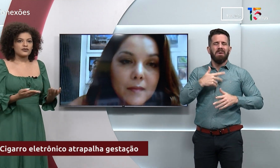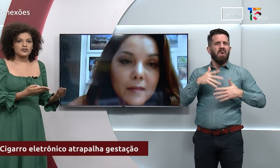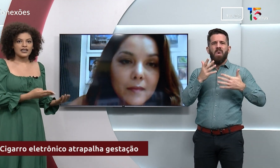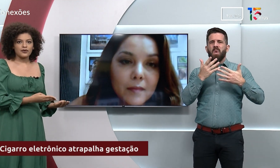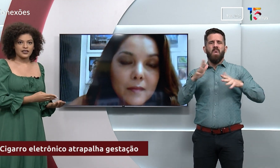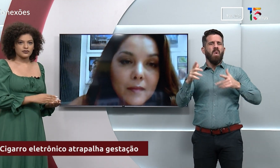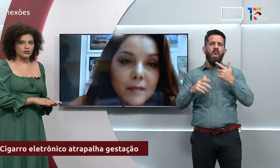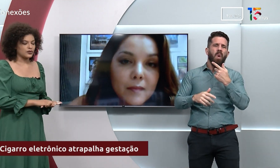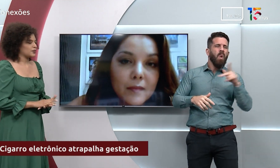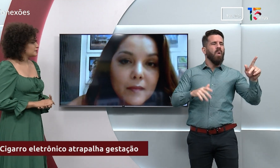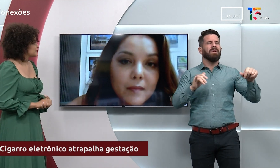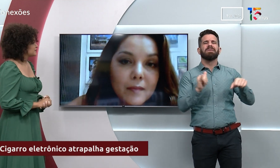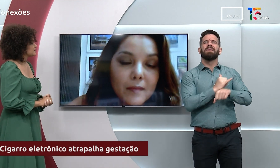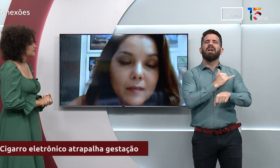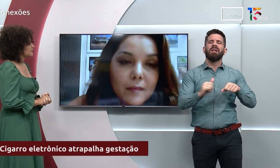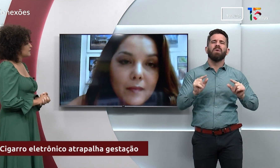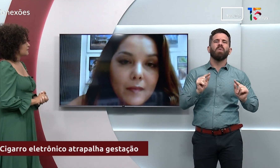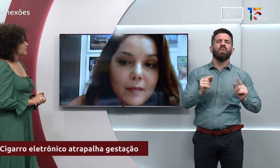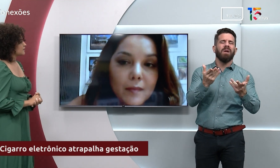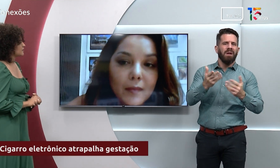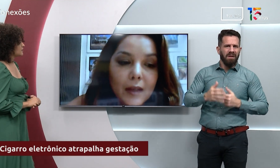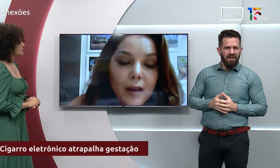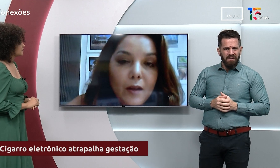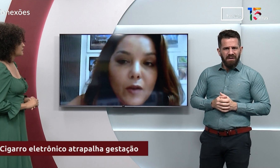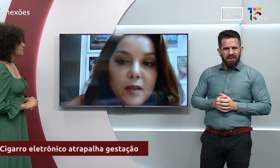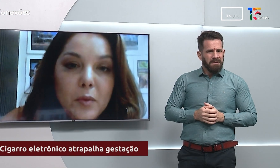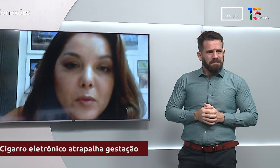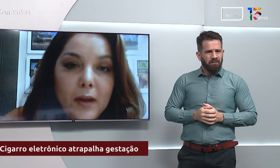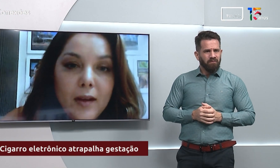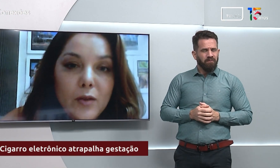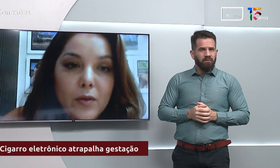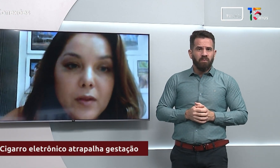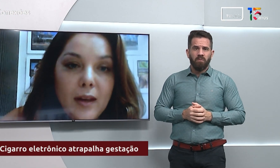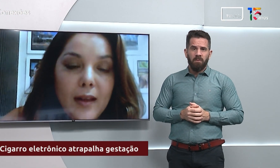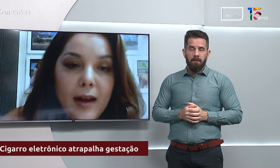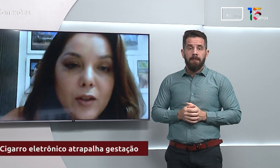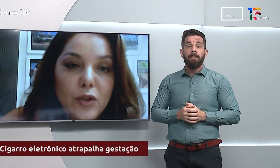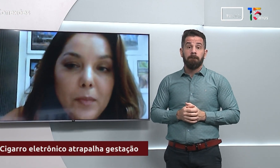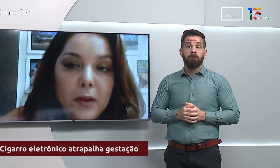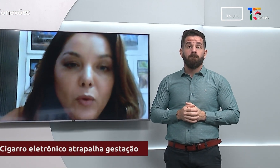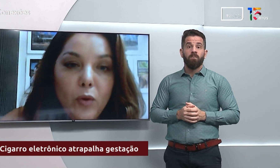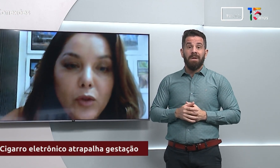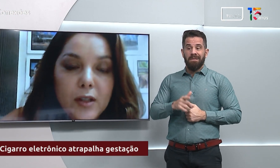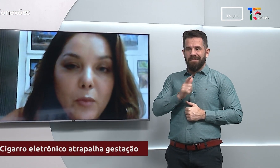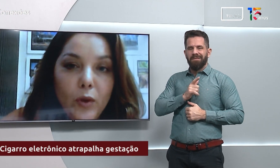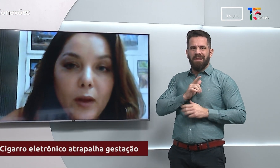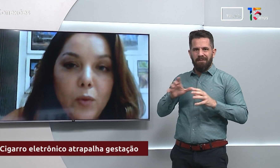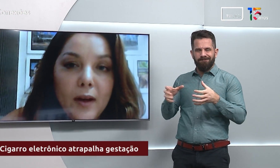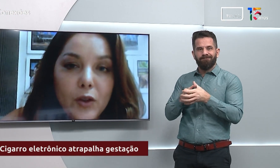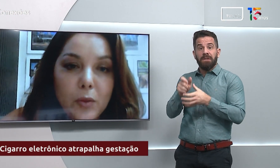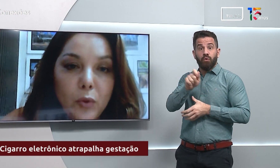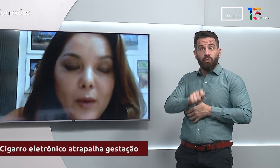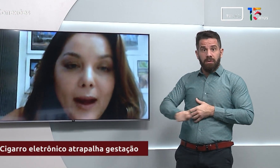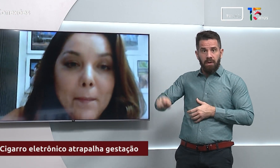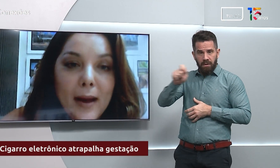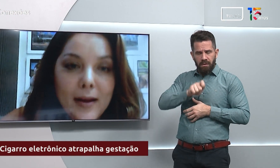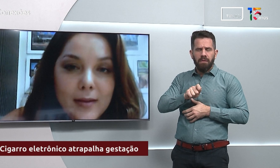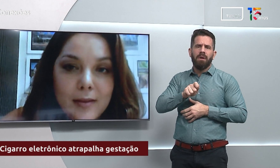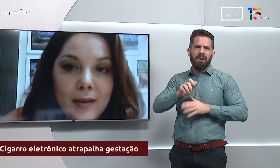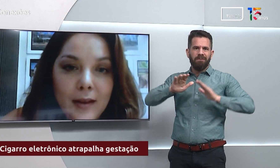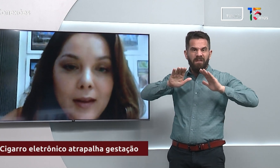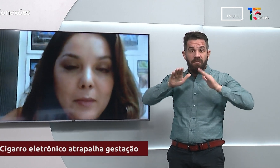cigarro tradicional. Mas isso de fato funciona ou não? A senhora já começou a dizendo que não